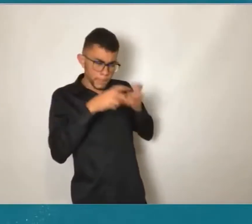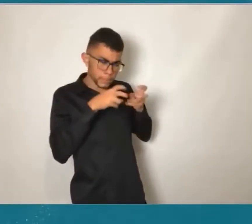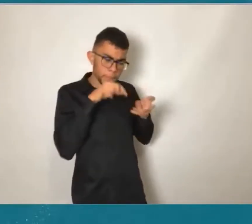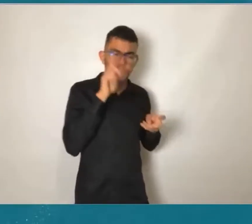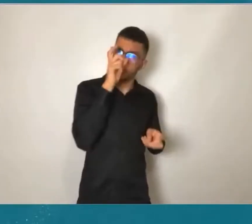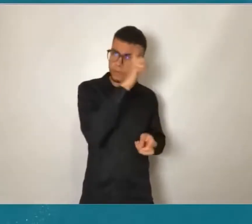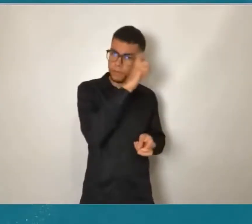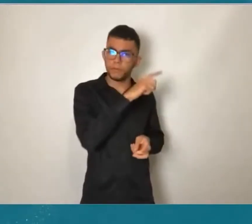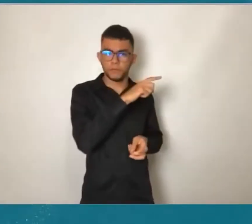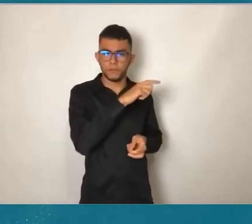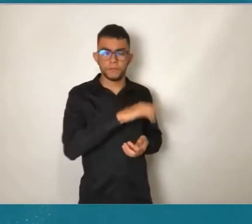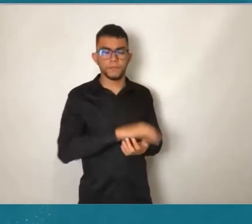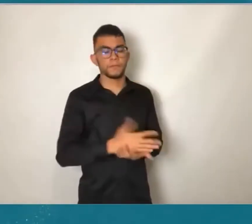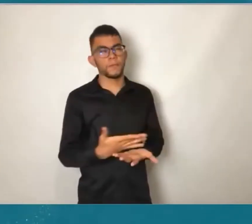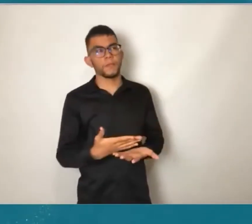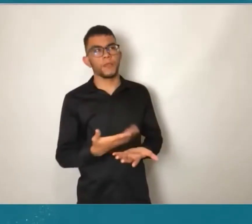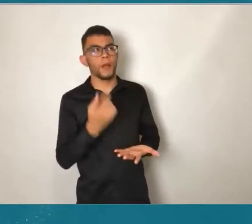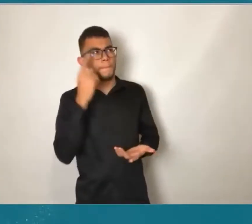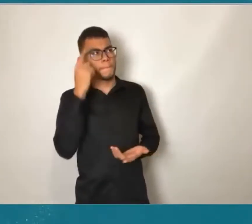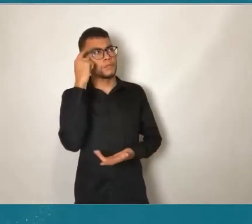né, eu vou ler